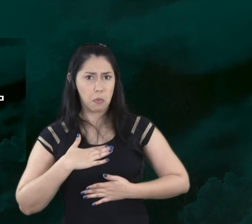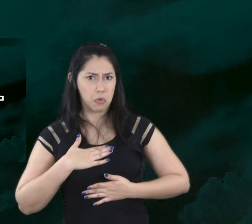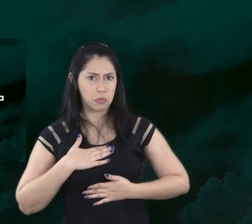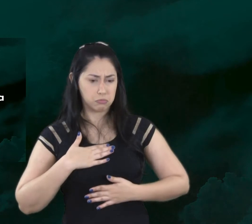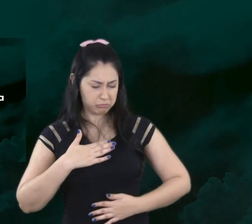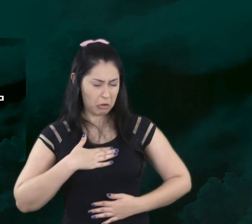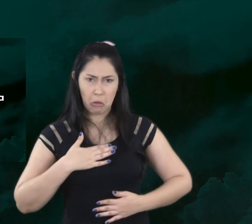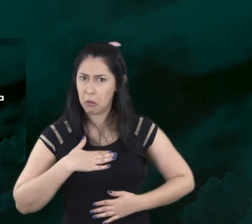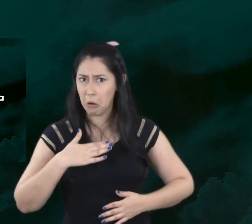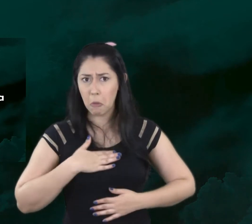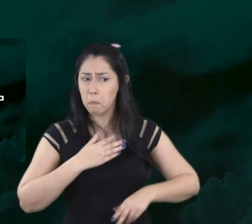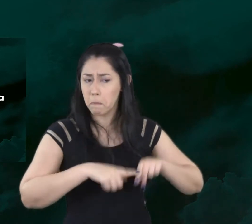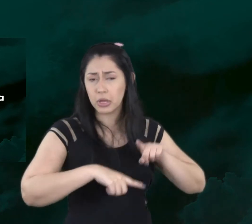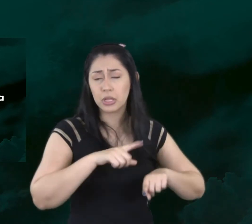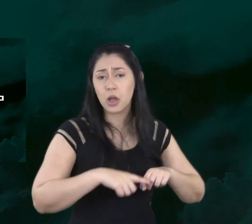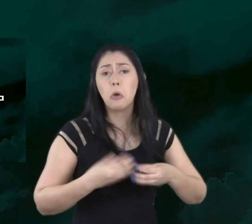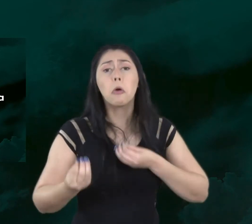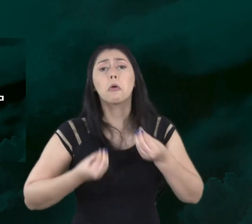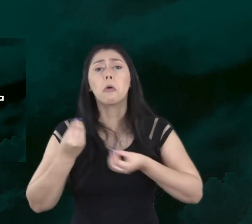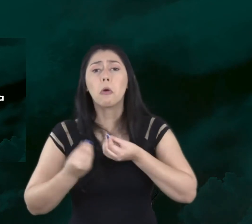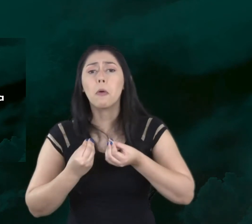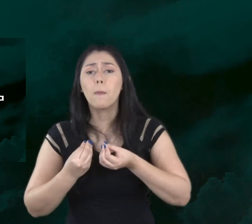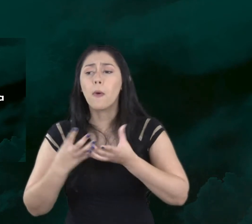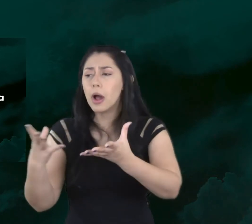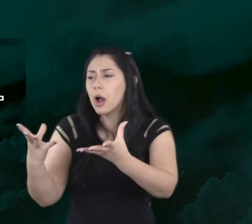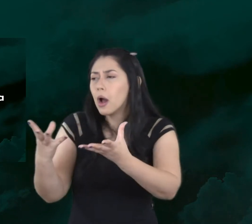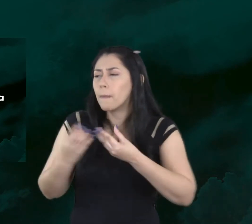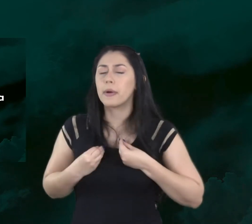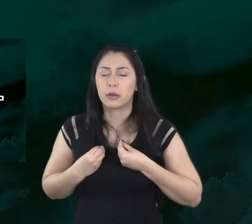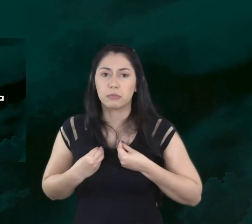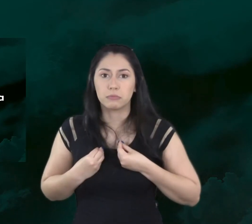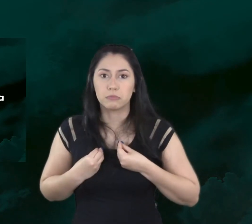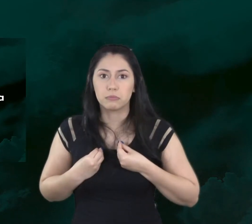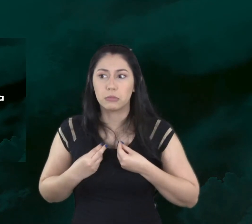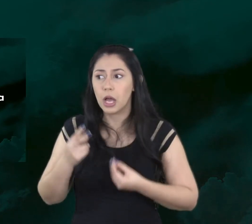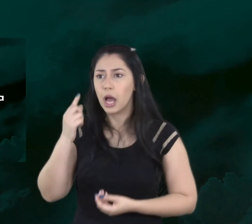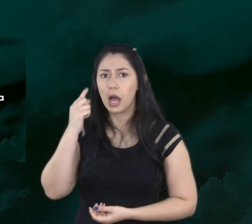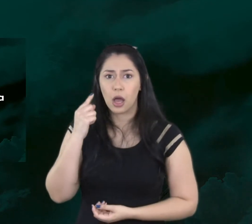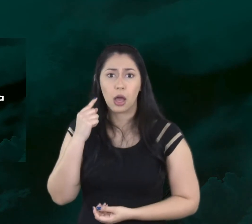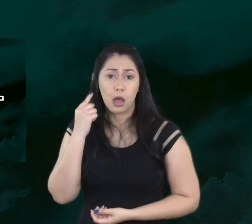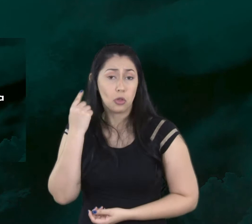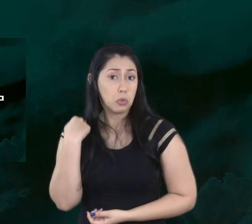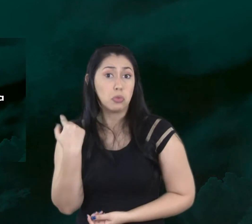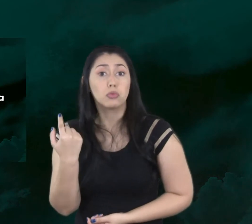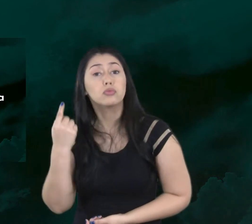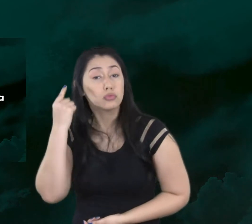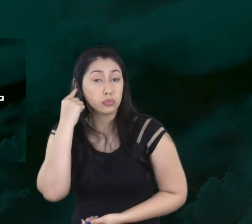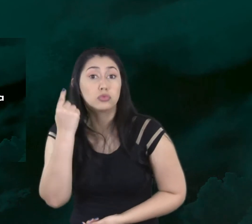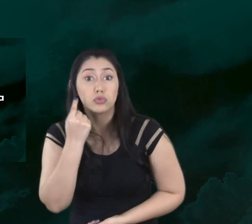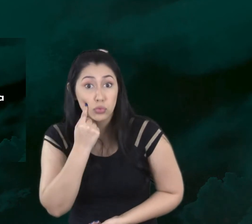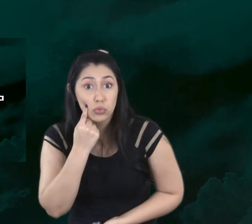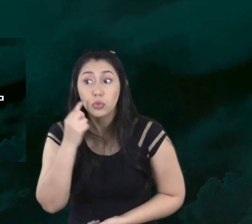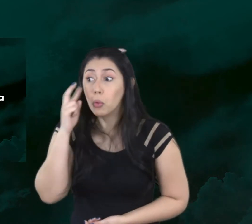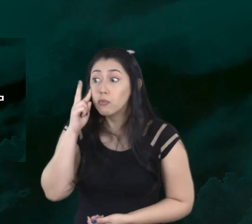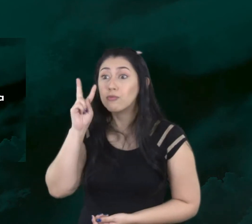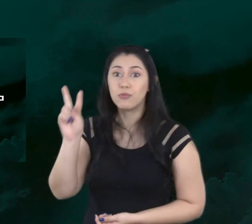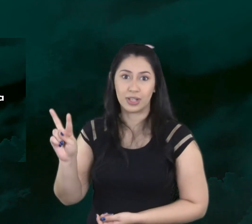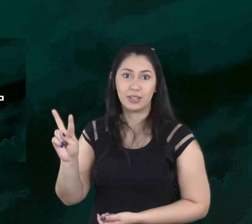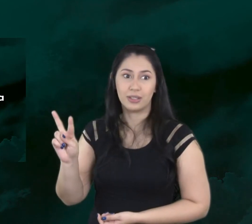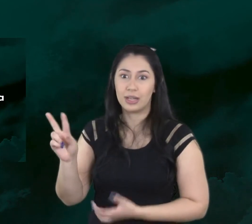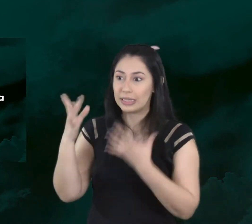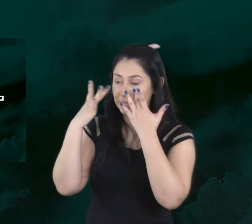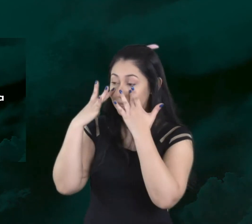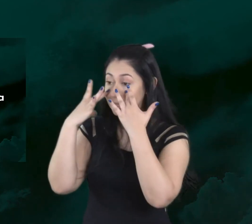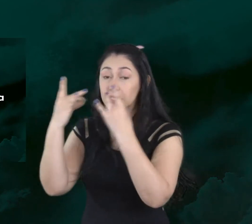do nosso corpo, para receber a palavra, é através da audição. Nós ouvimos, a palavra vem, nós recebemos